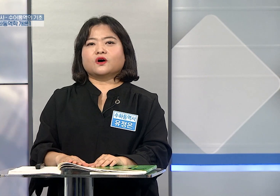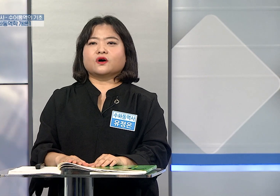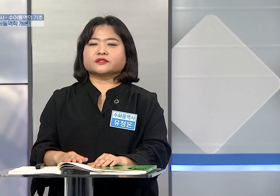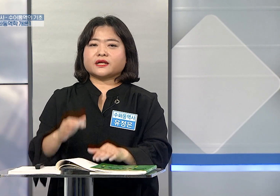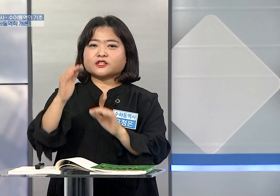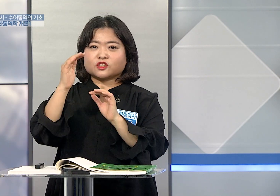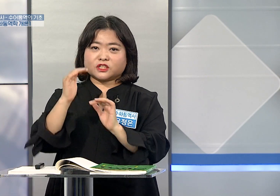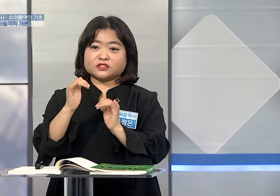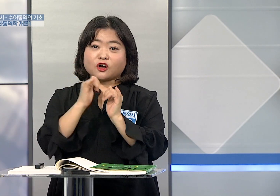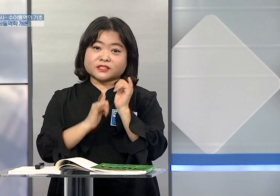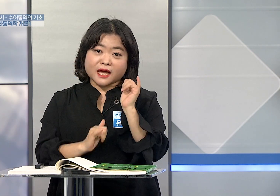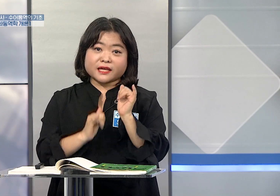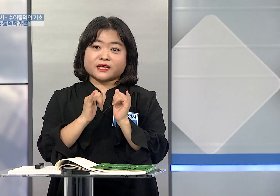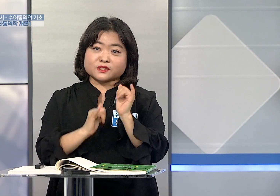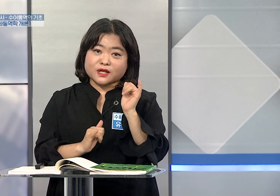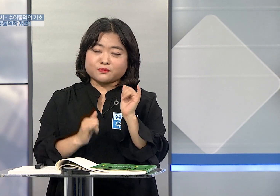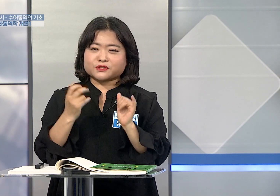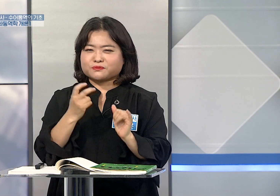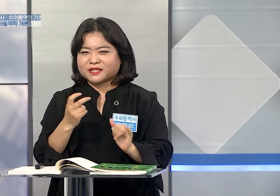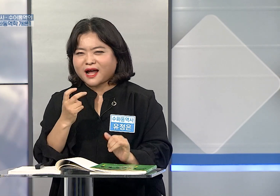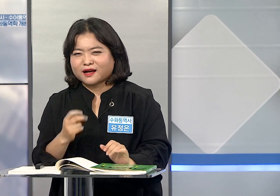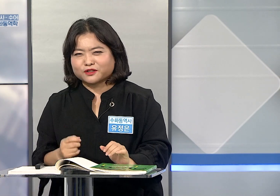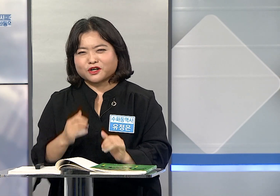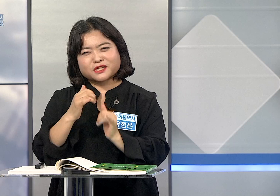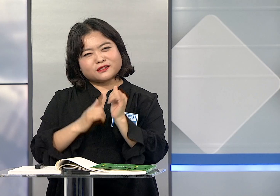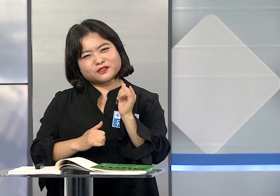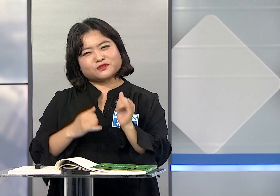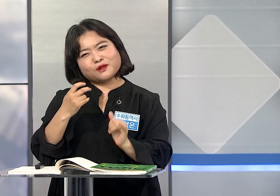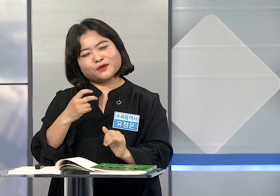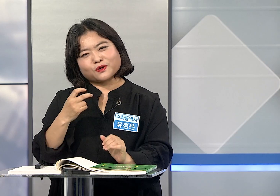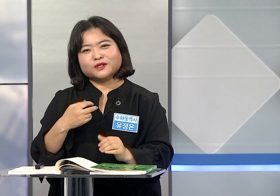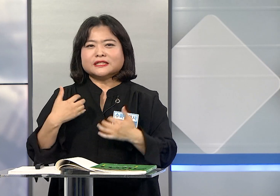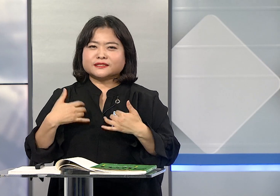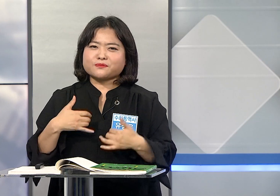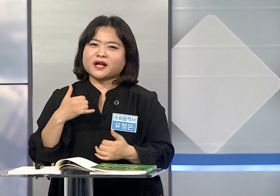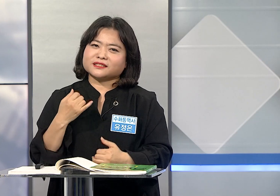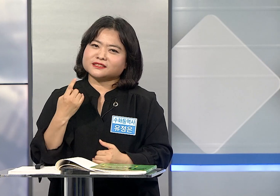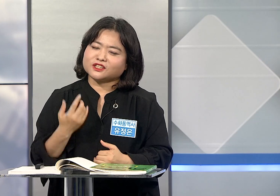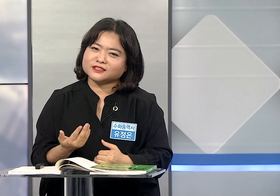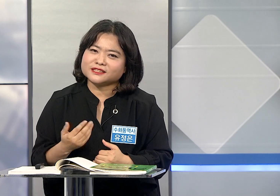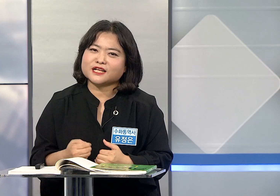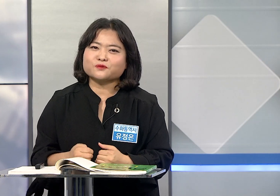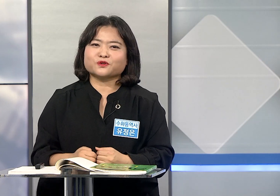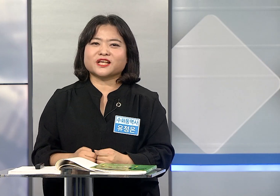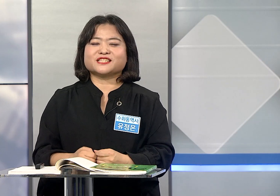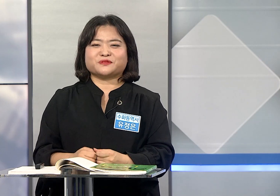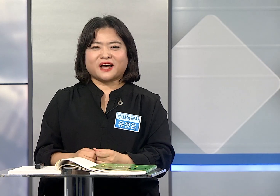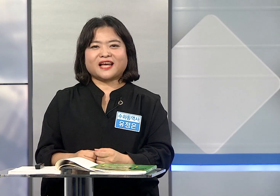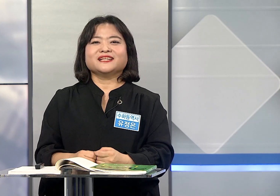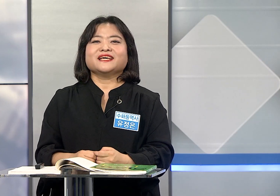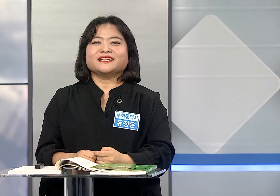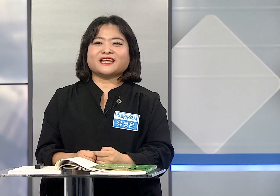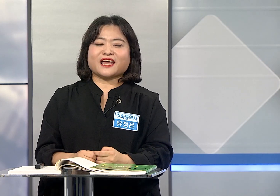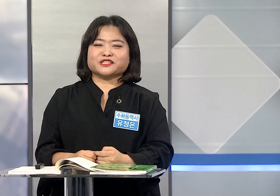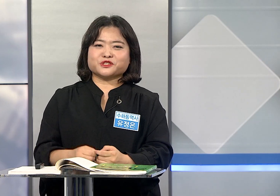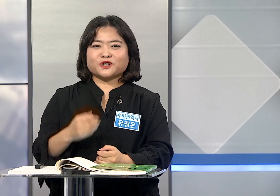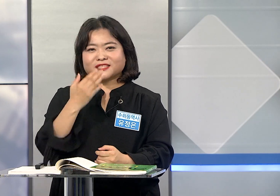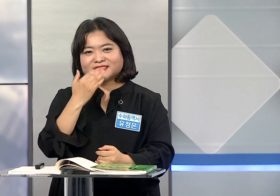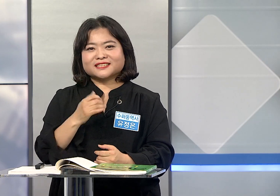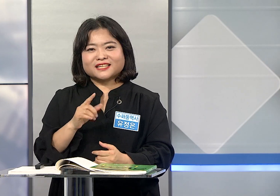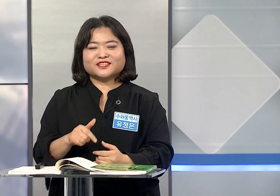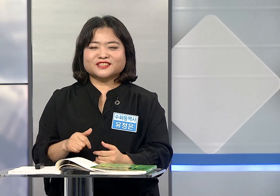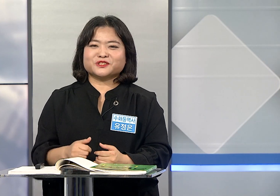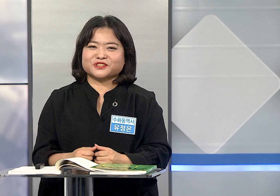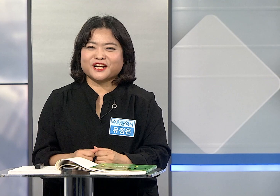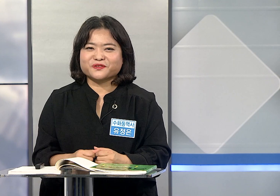1강에서는요, 대략적인 역사에 대해서 살폈습니다. 역사에 대해서 살펴서 재미가 있으셨는지 잘 모르겠지만, 네,